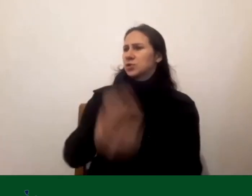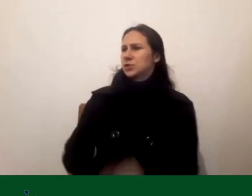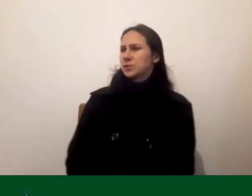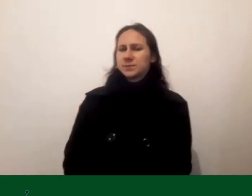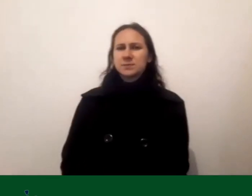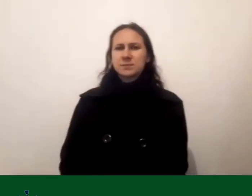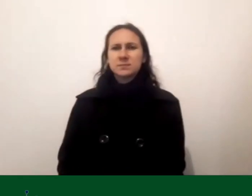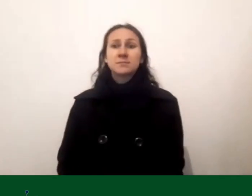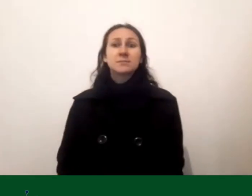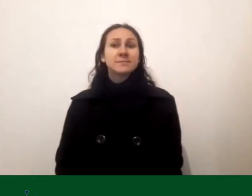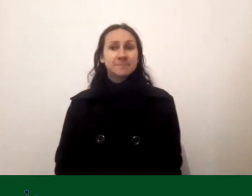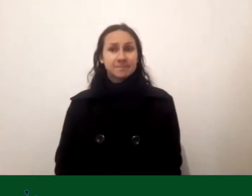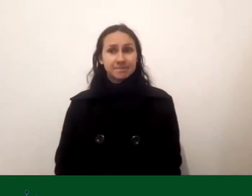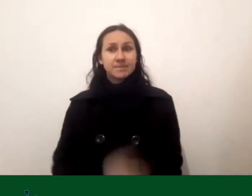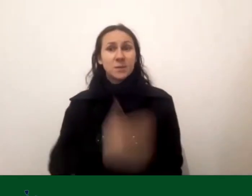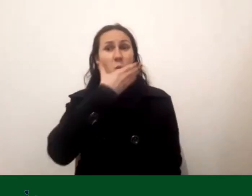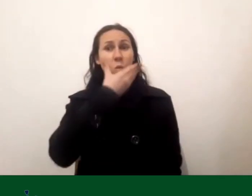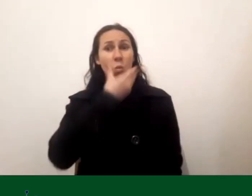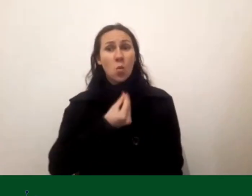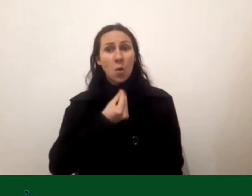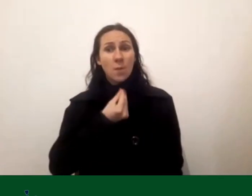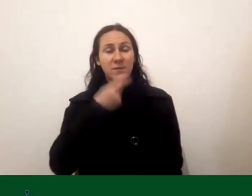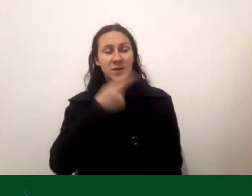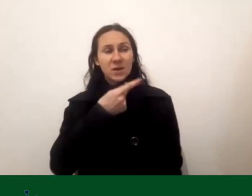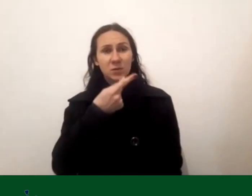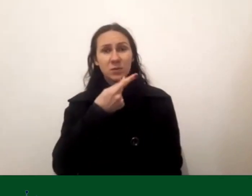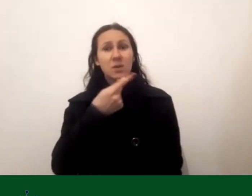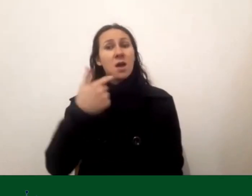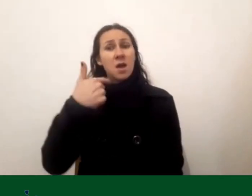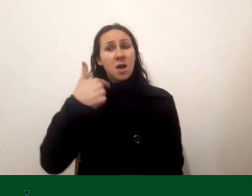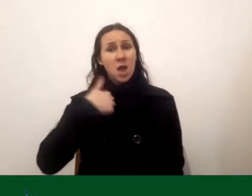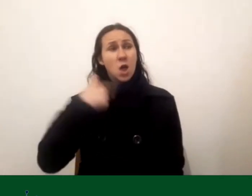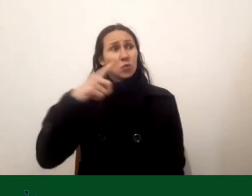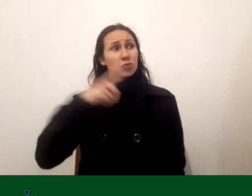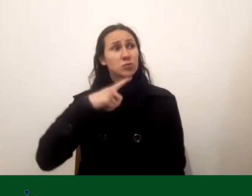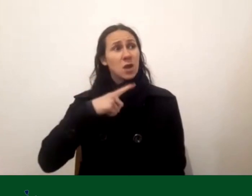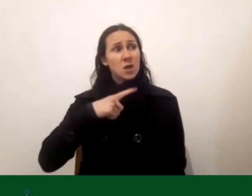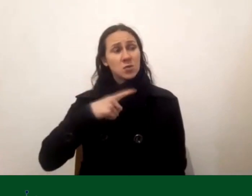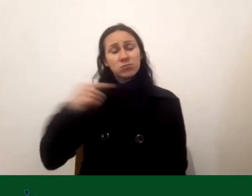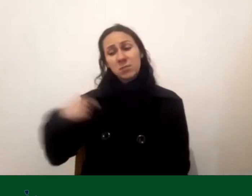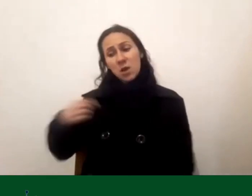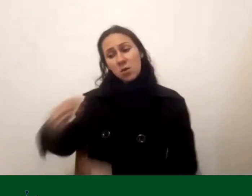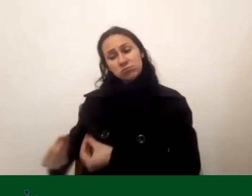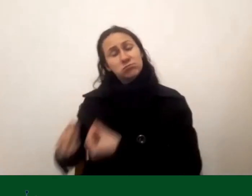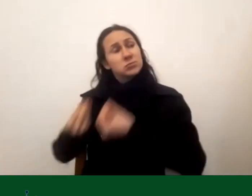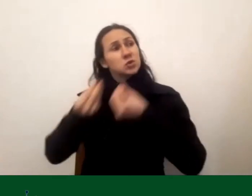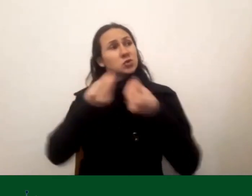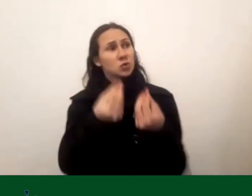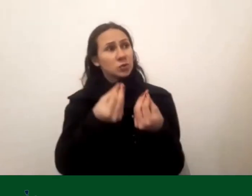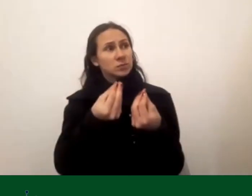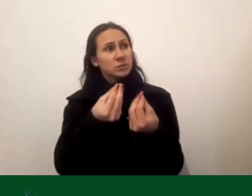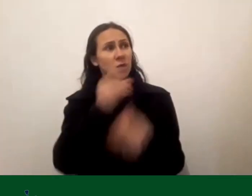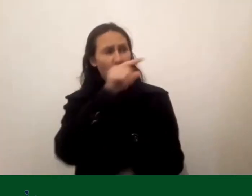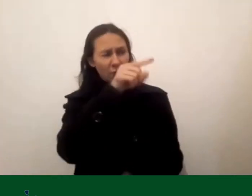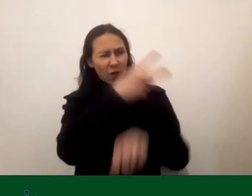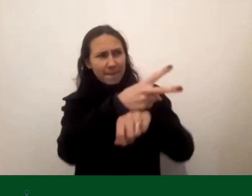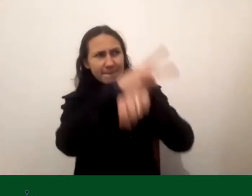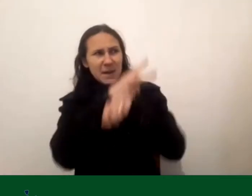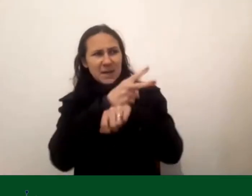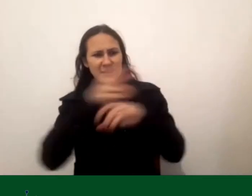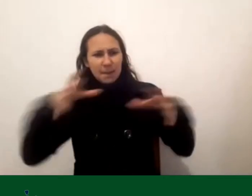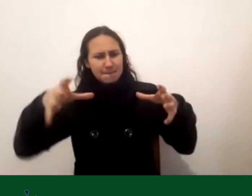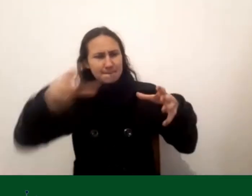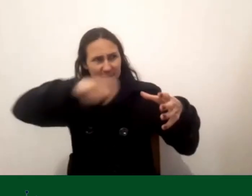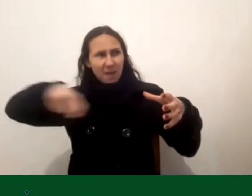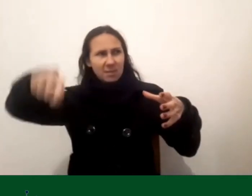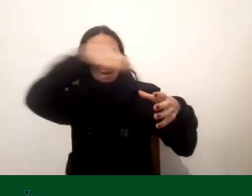"Então", ele disse, "eu vou ter que dividir o que eu tenho com você. Me empresta um caldeirão?" E ela